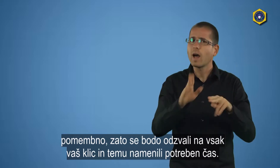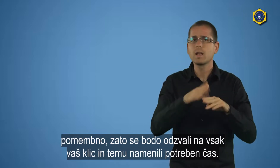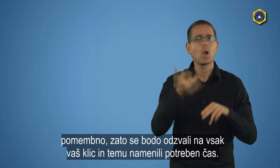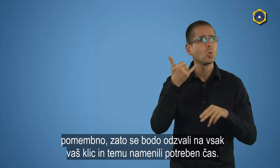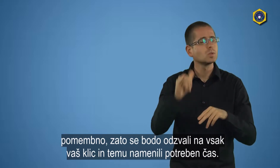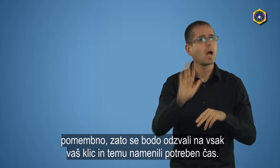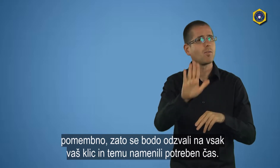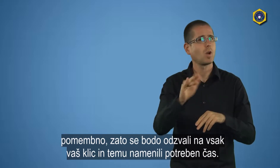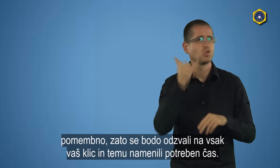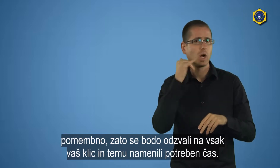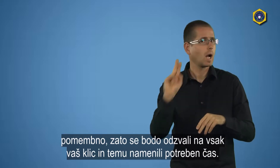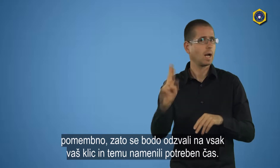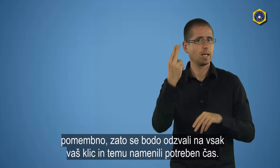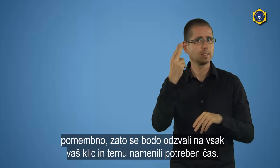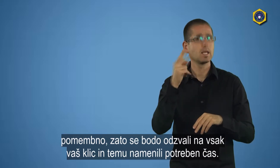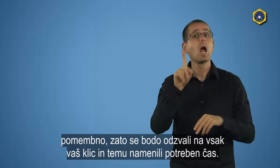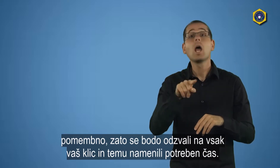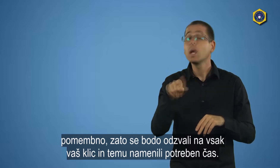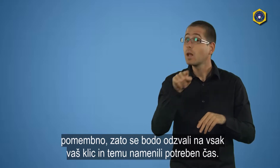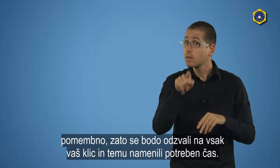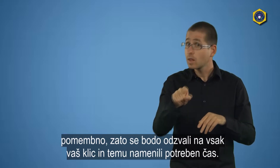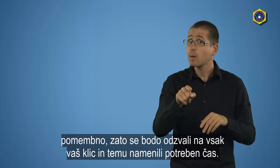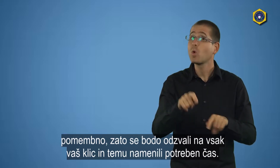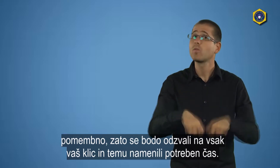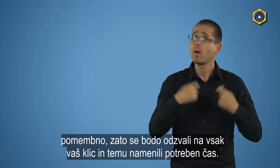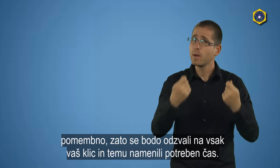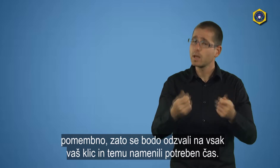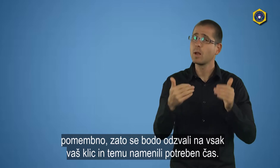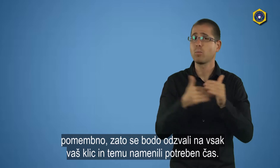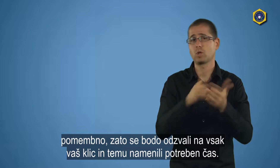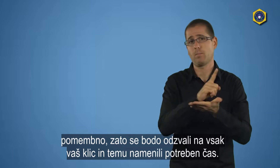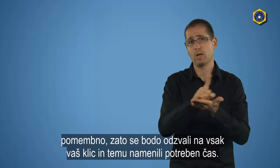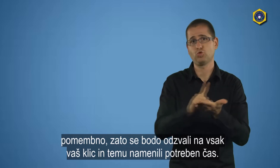vsak vaš klic in temu namenili potreben čas.